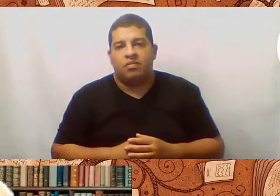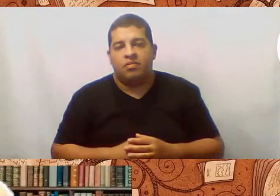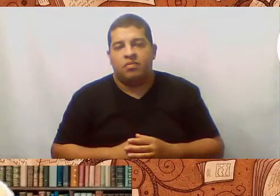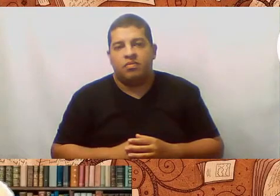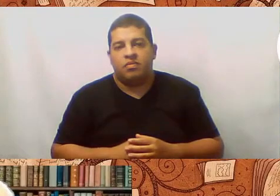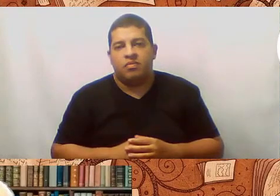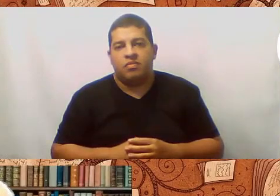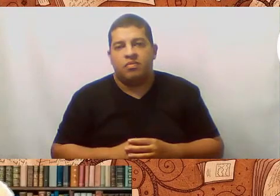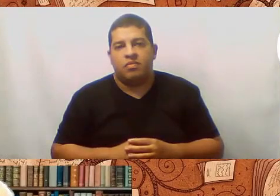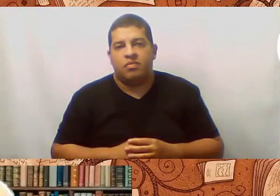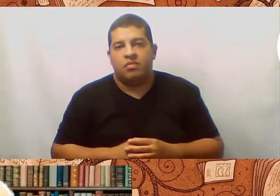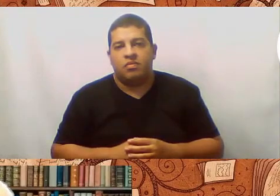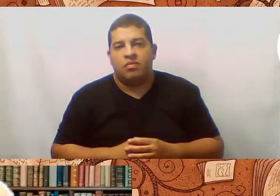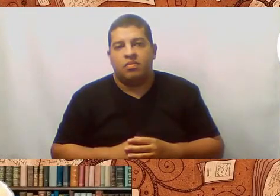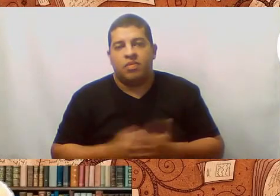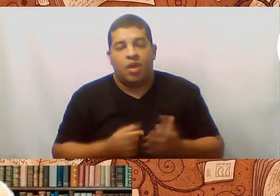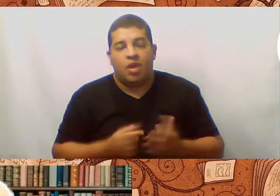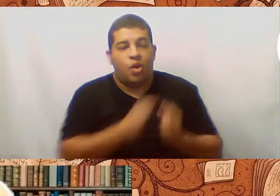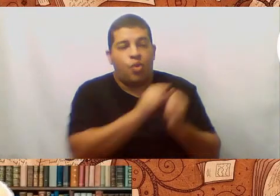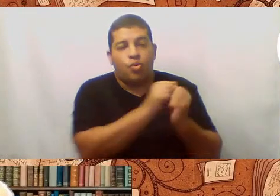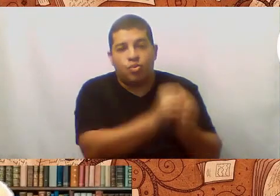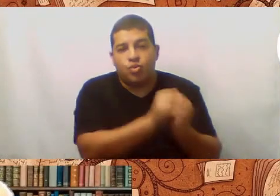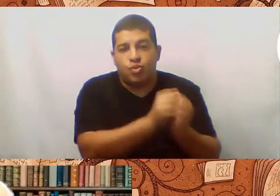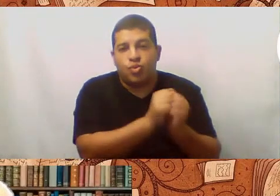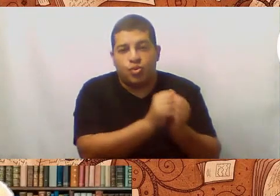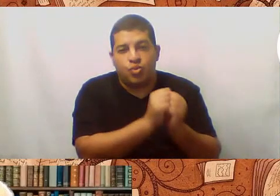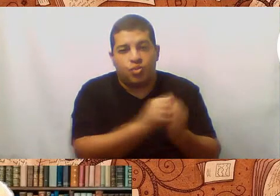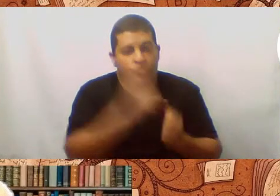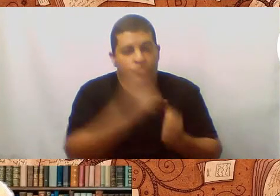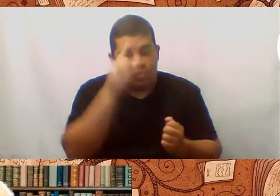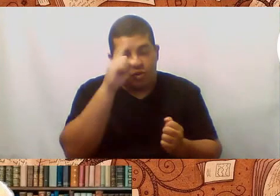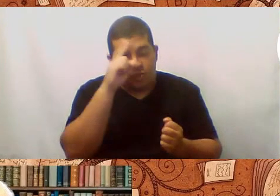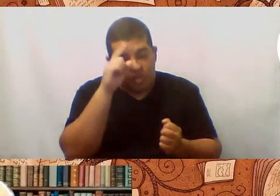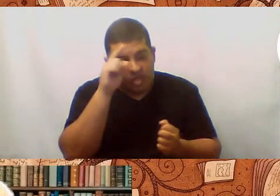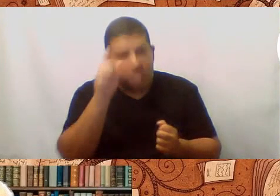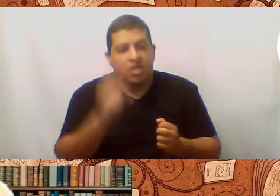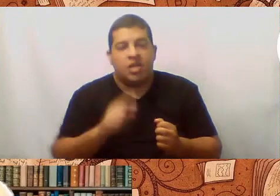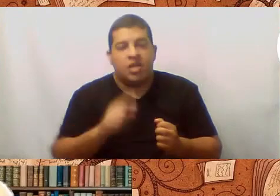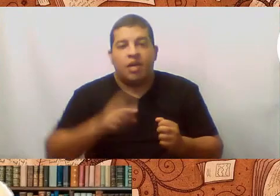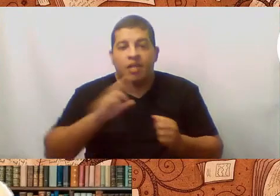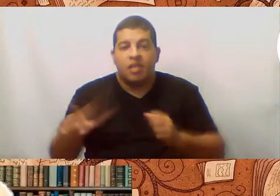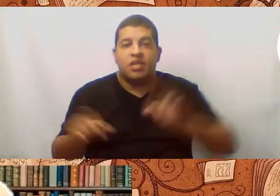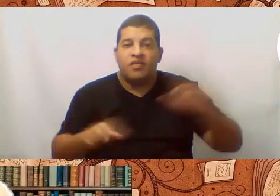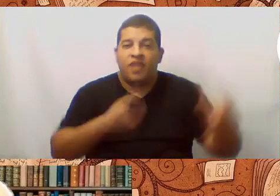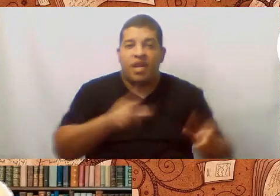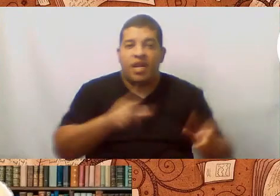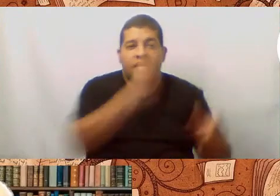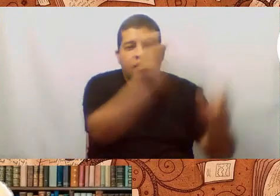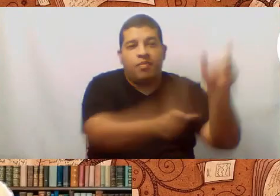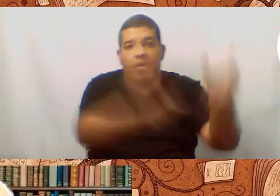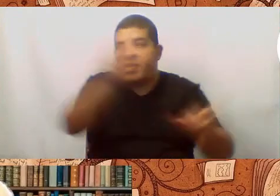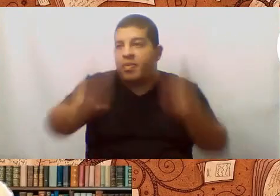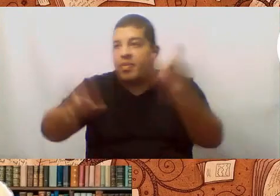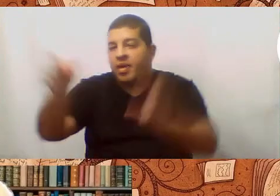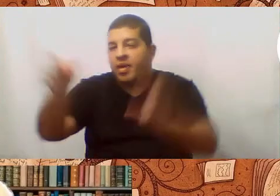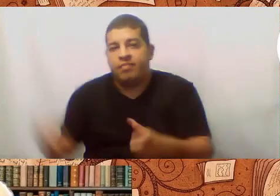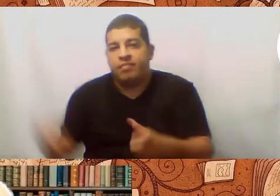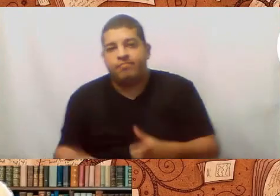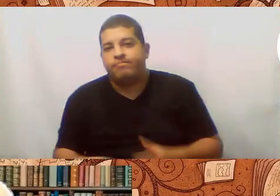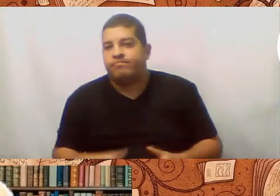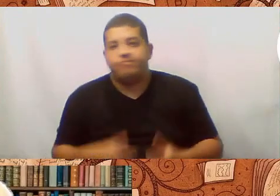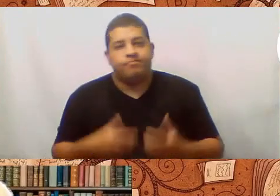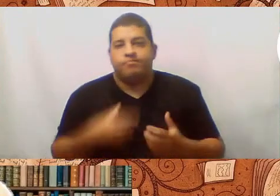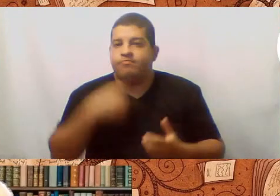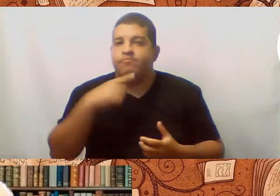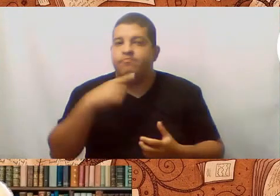estar convivendo o tempo todo com as diferenças dos demais, mesmo que o outro não seja exatamente como nós